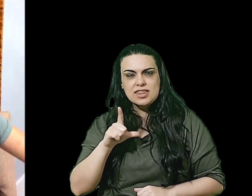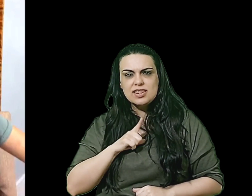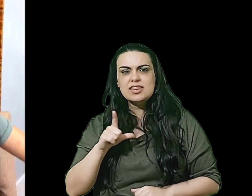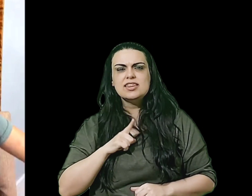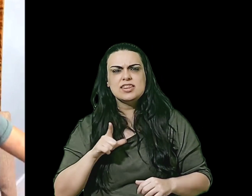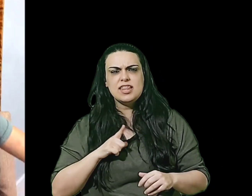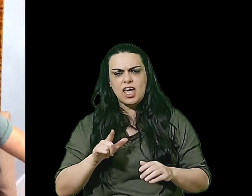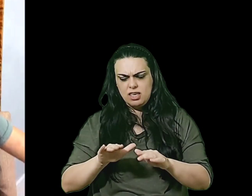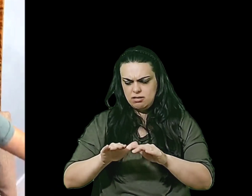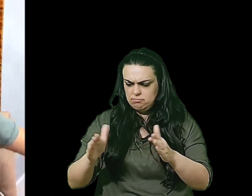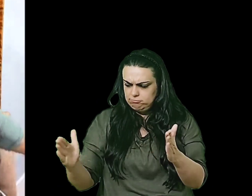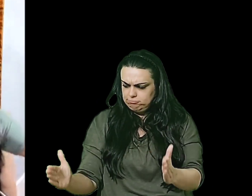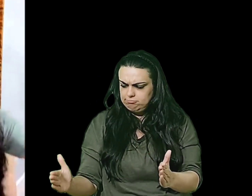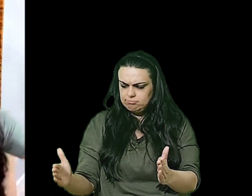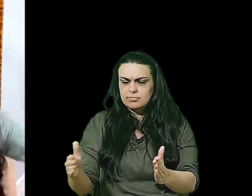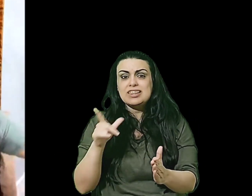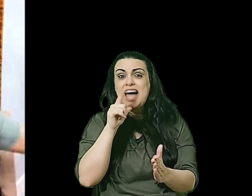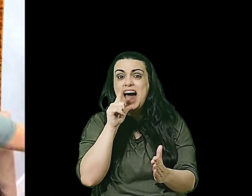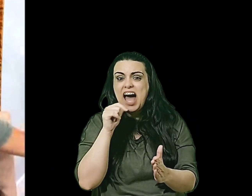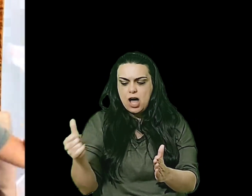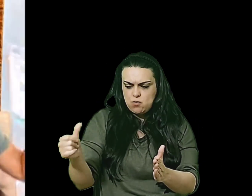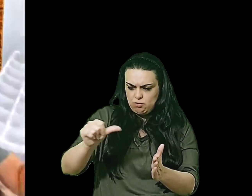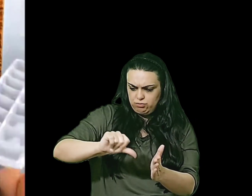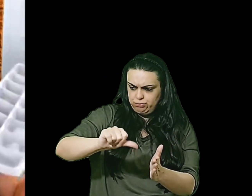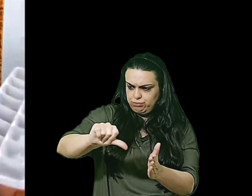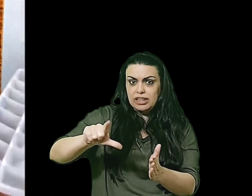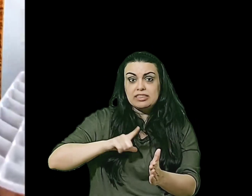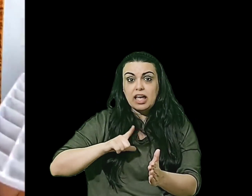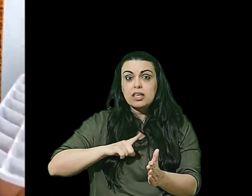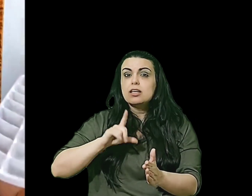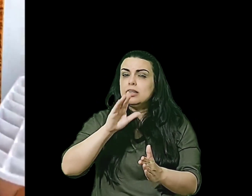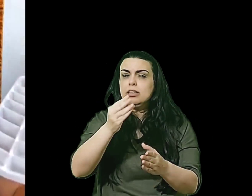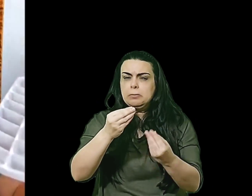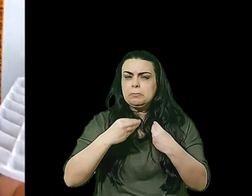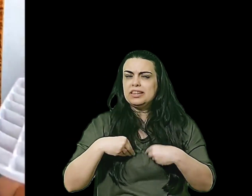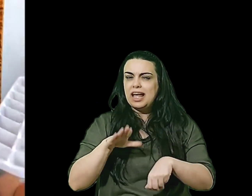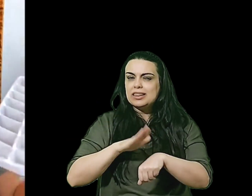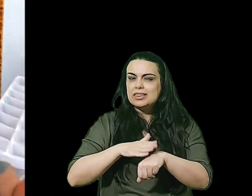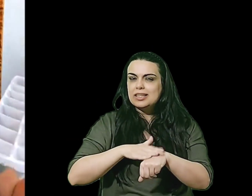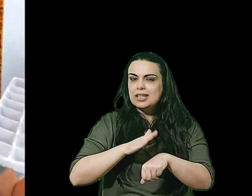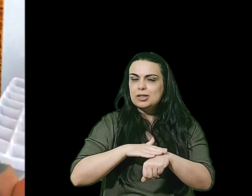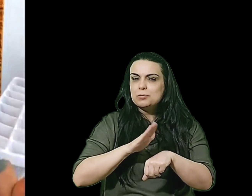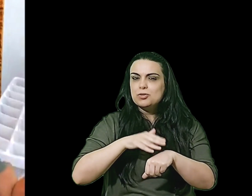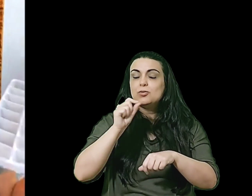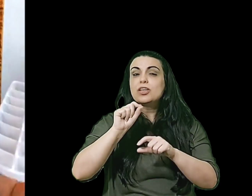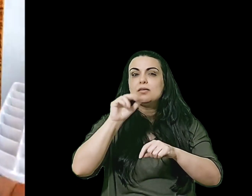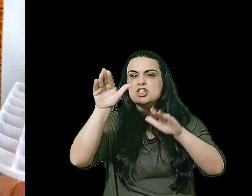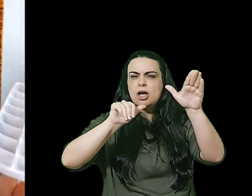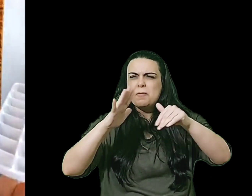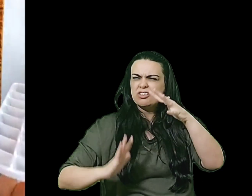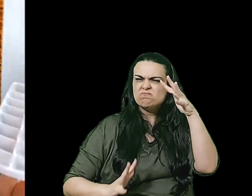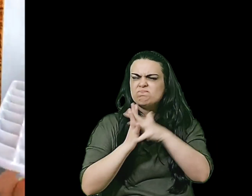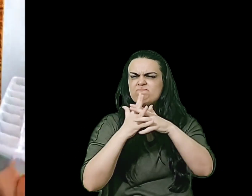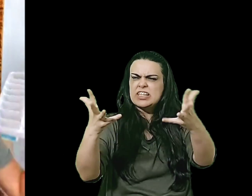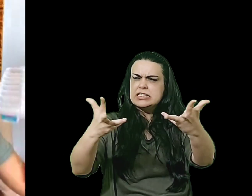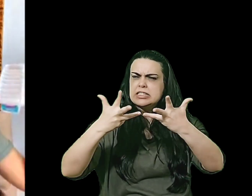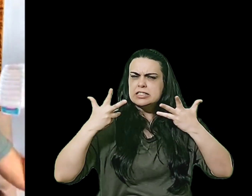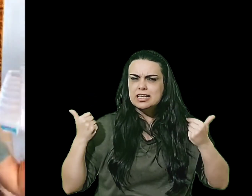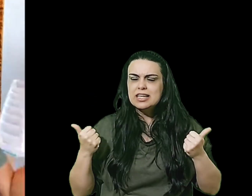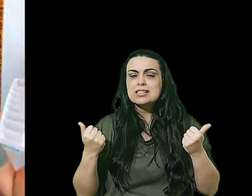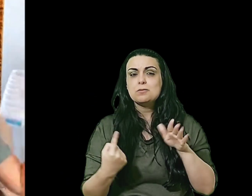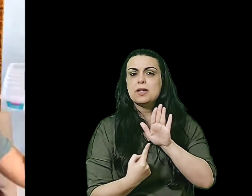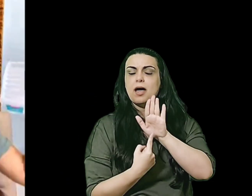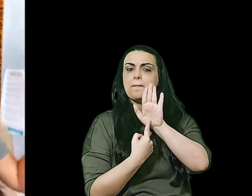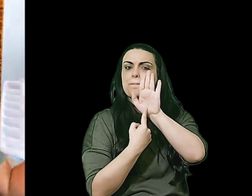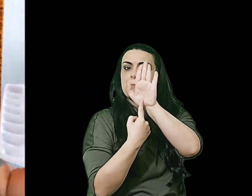você tem a água, que você me dê tempo nesse chamado, nesse movimento chamados à excelência,